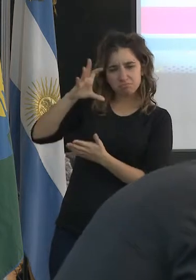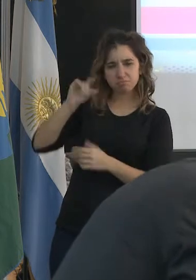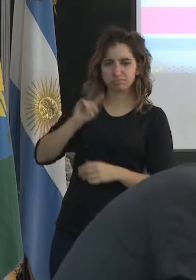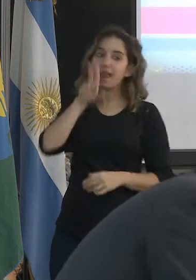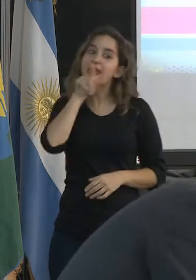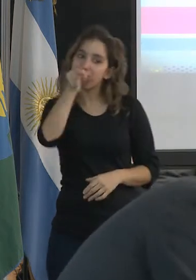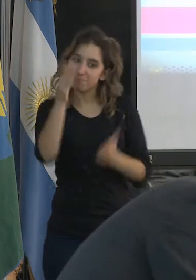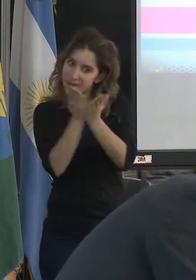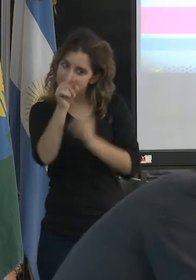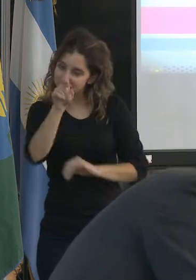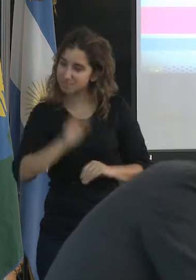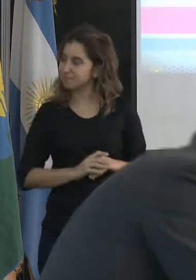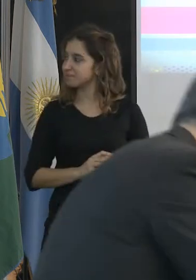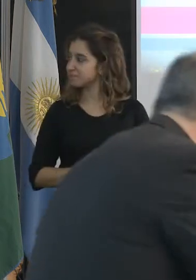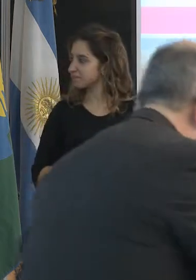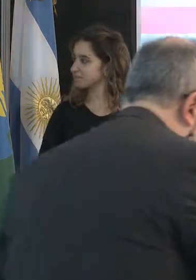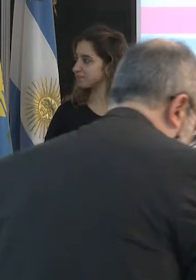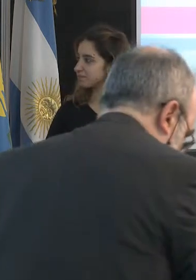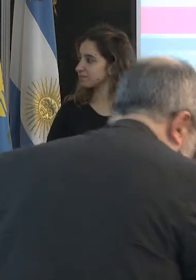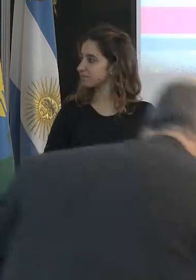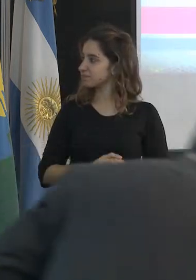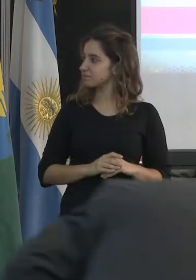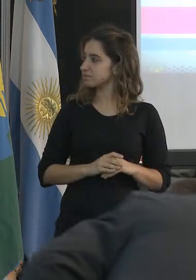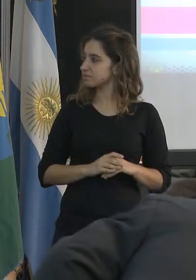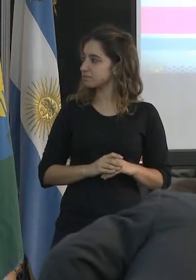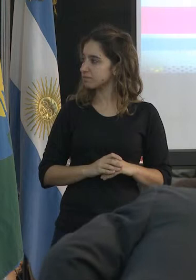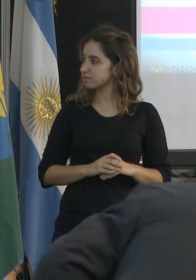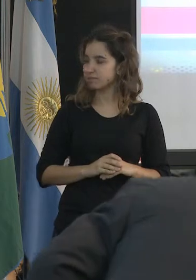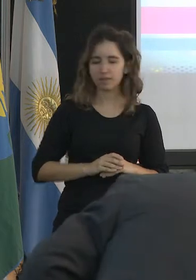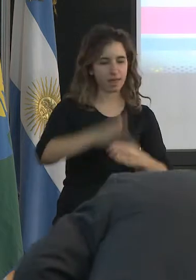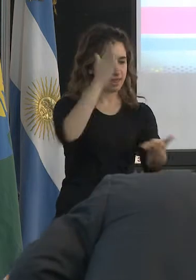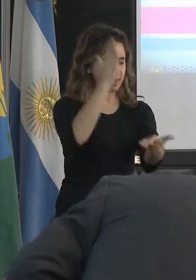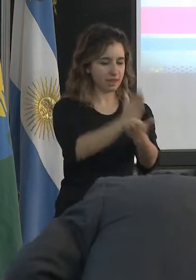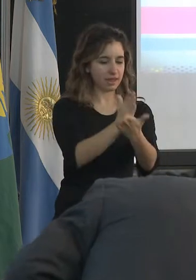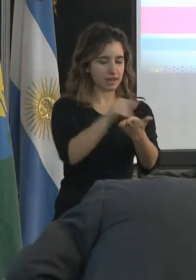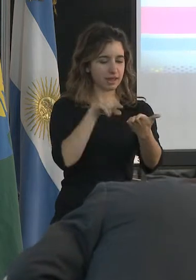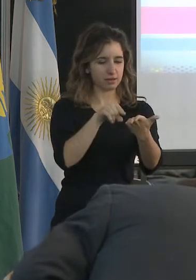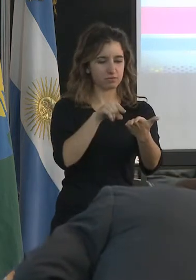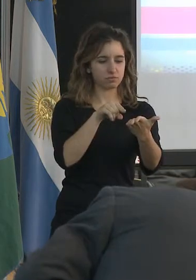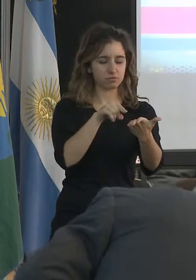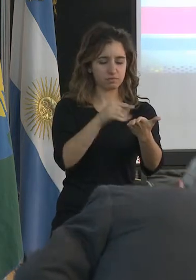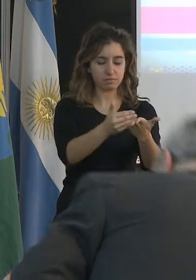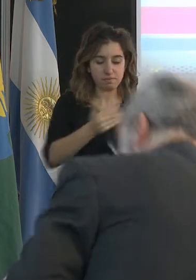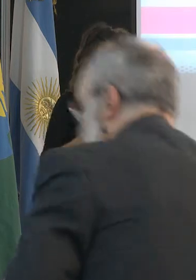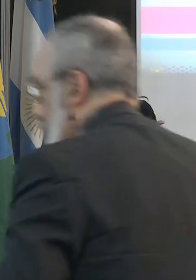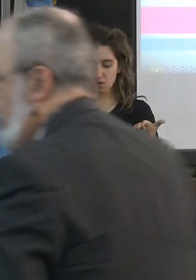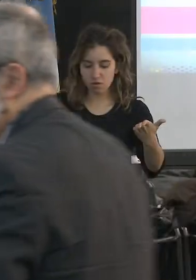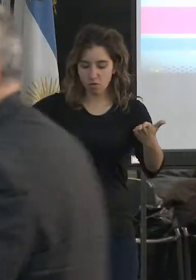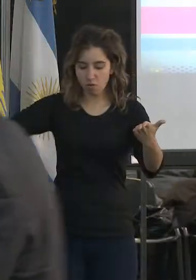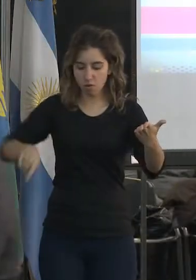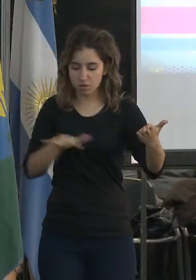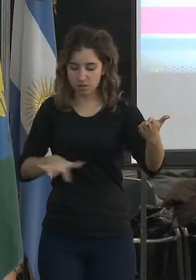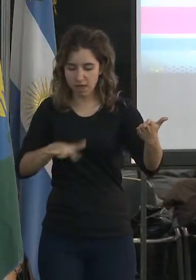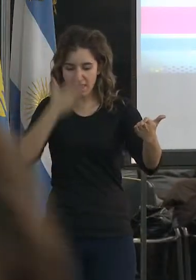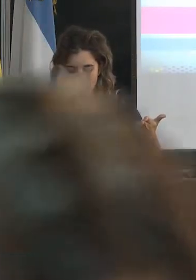La Plata, donde yo estudié, que el derecho siempre va atrás de los hechos. Y